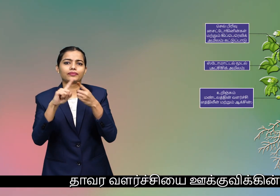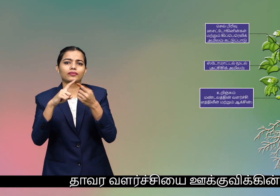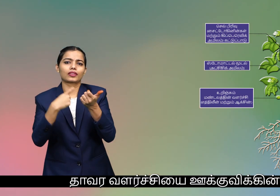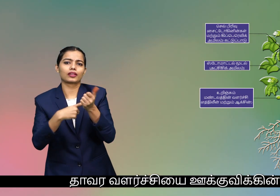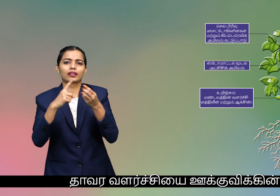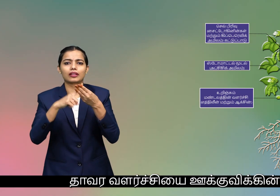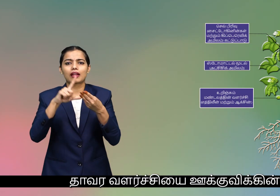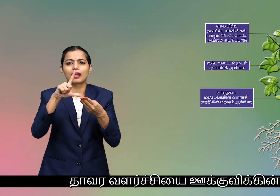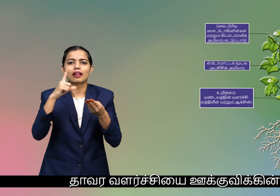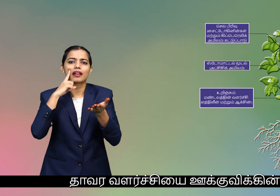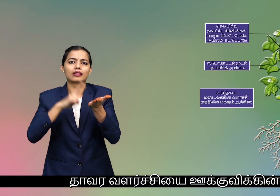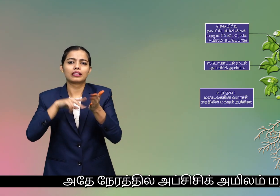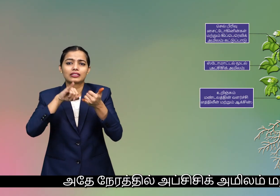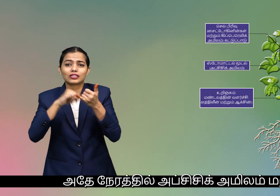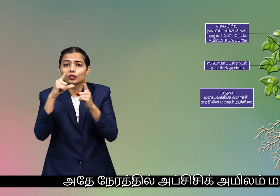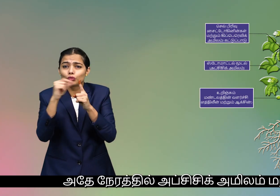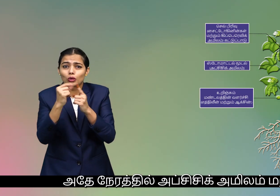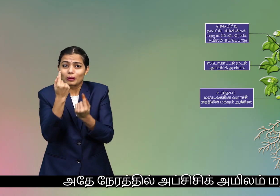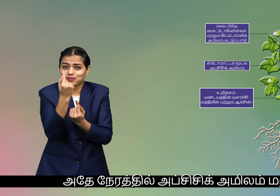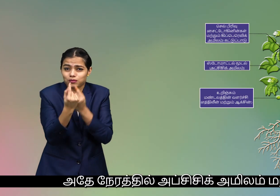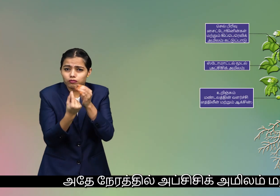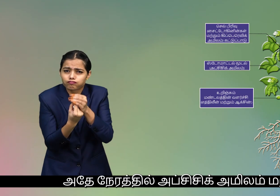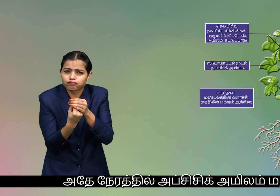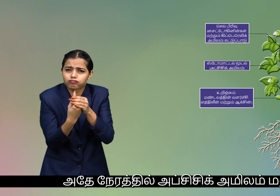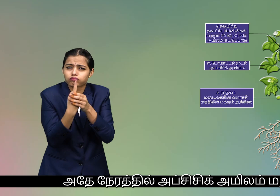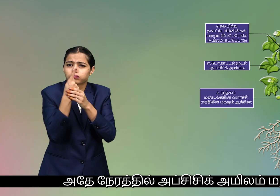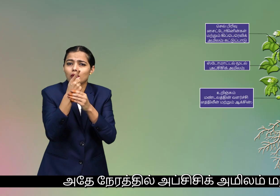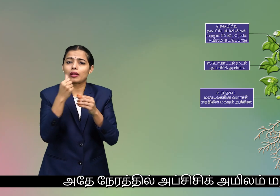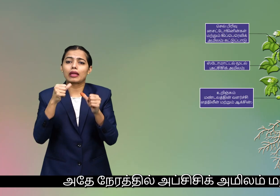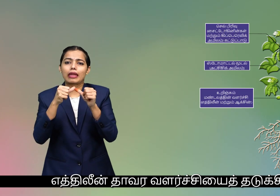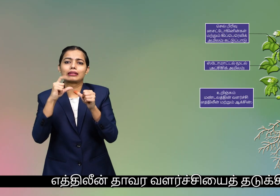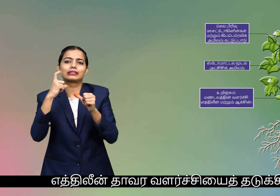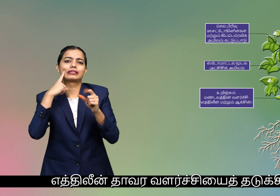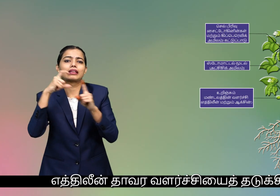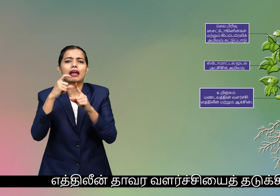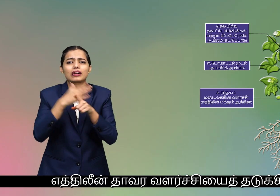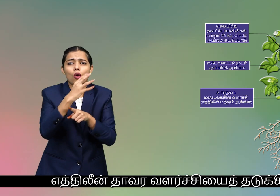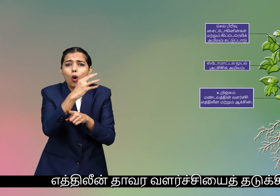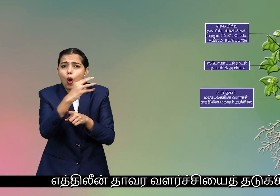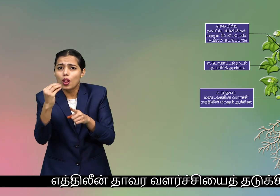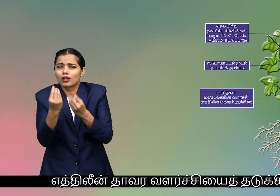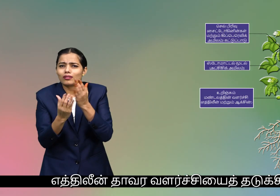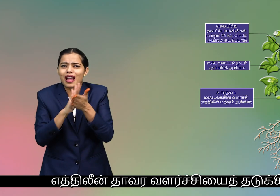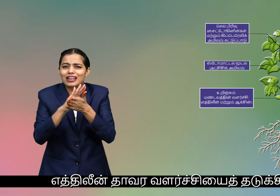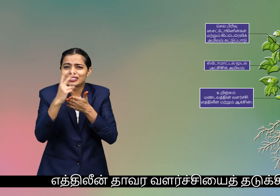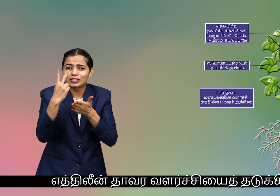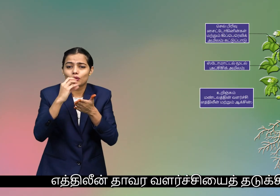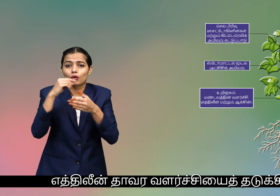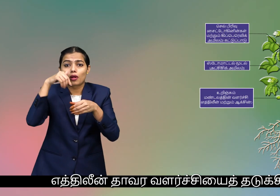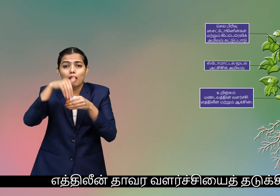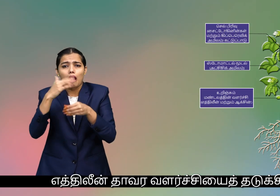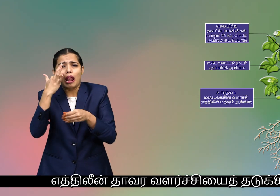தாவர வளர்ச்சியை ஊக்குவிக்கின்றன. அதே நேரத்தில் அப்சிசிக் அமிலம் மற்றும் எத்திலின் தாவர வளர்ச்சியை